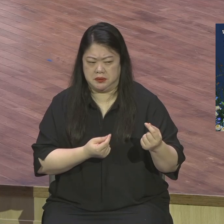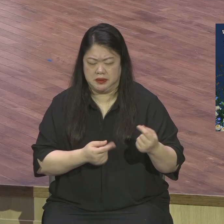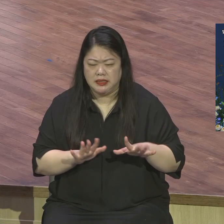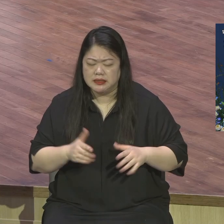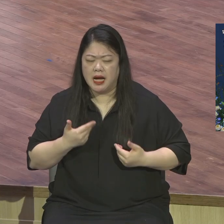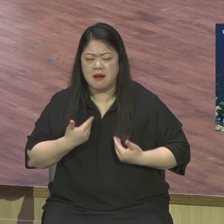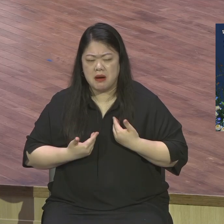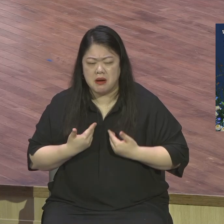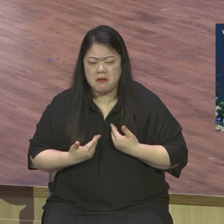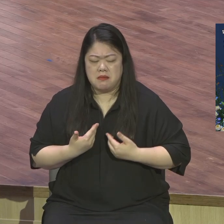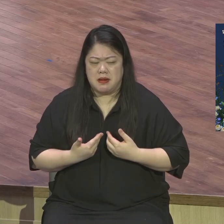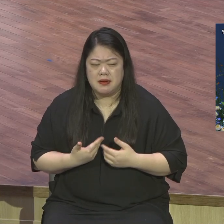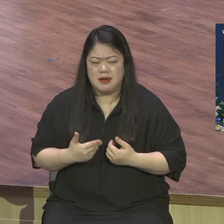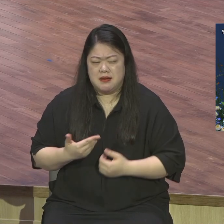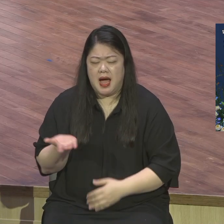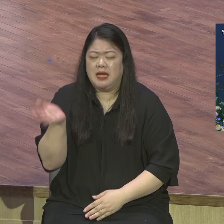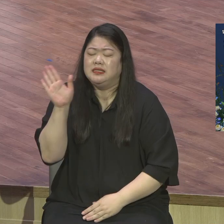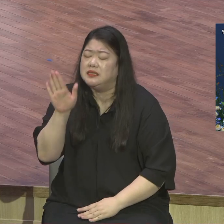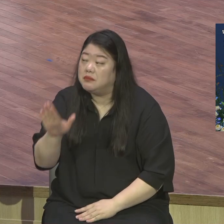비웃으시리로다